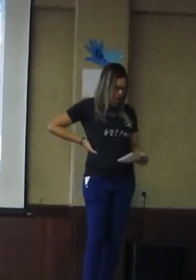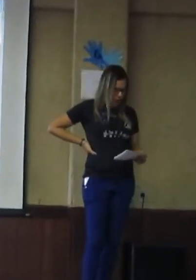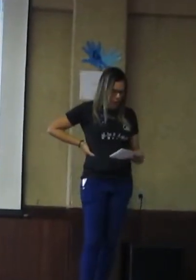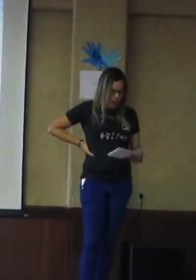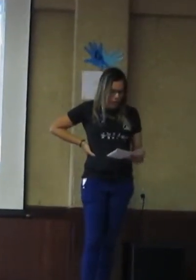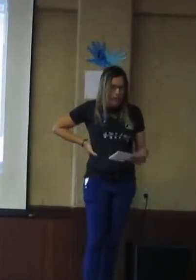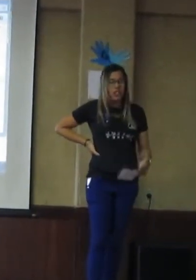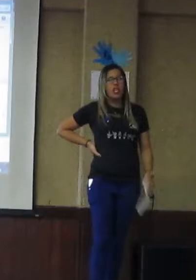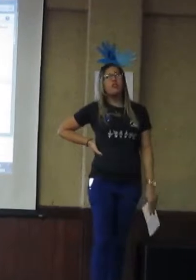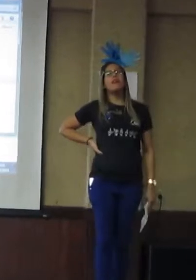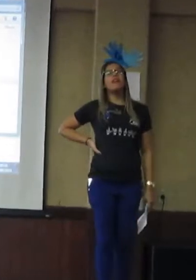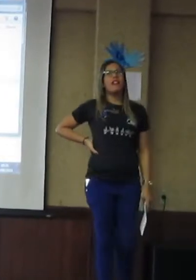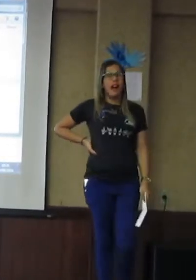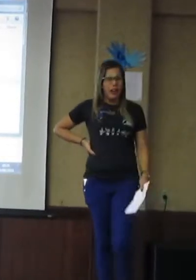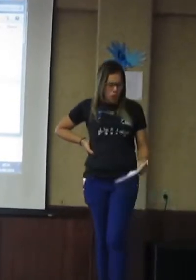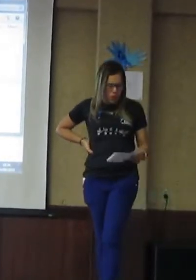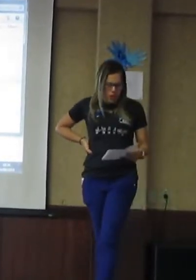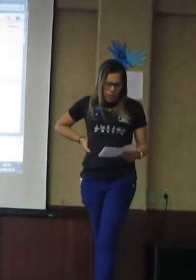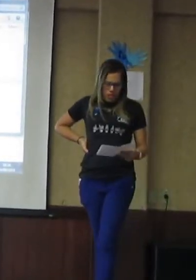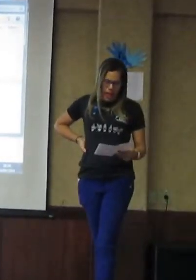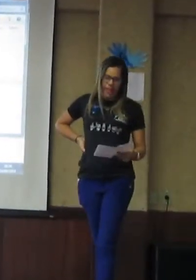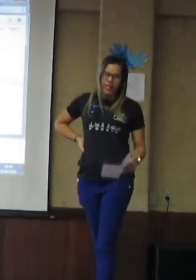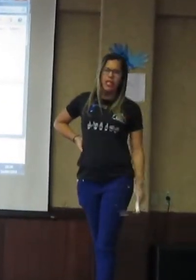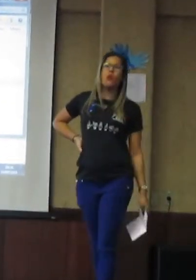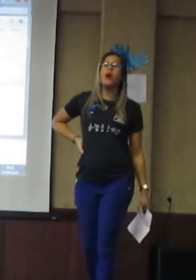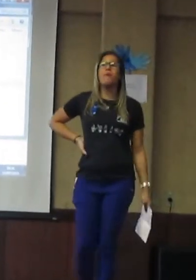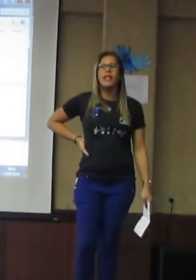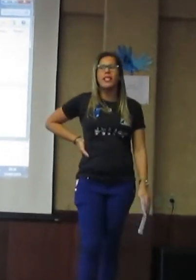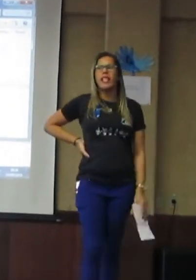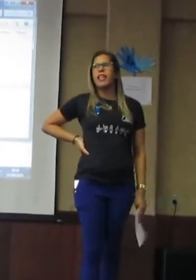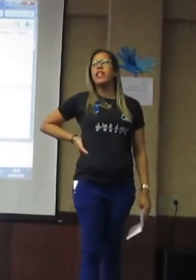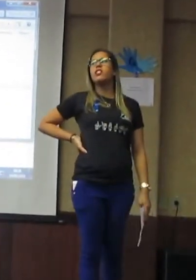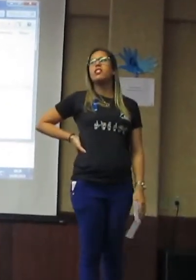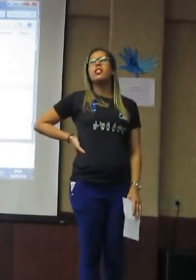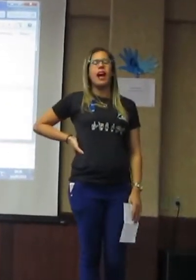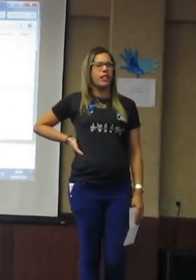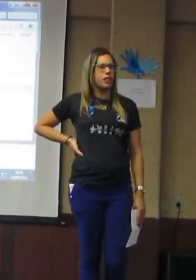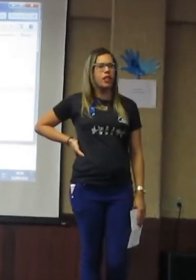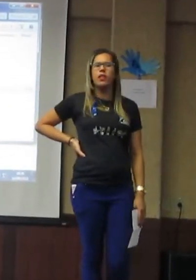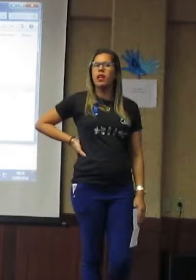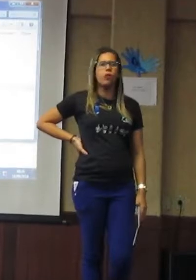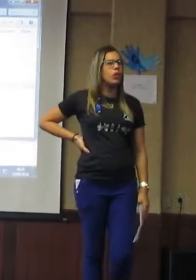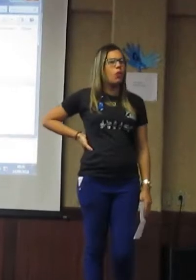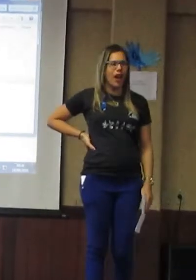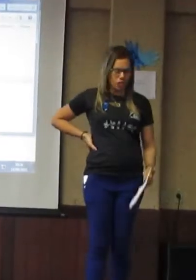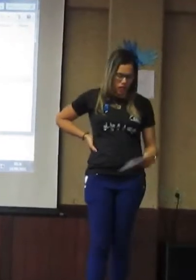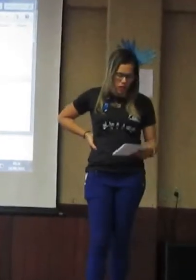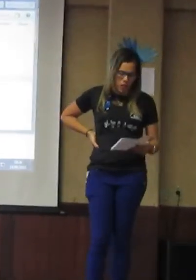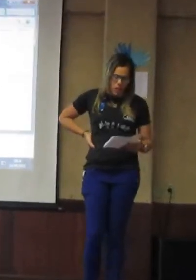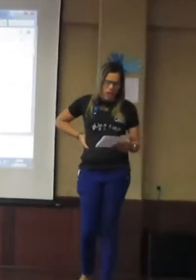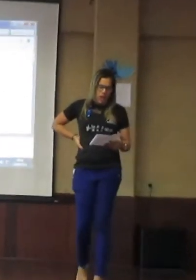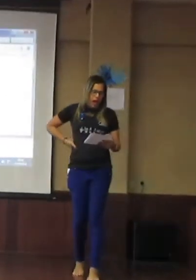Libras, deixando bem claro que é língua brasileira de sinais e não